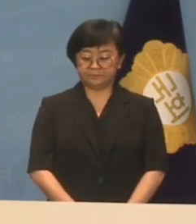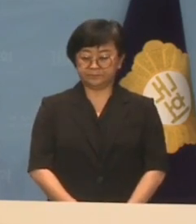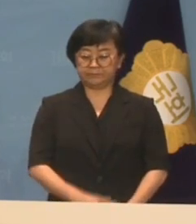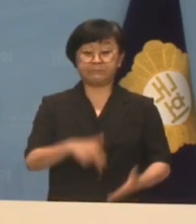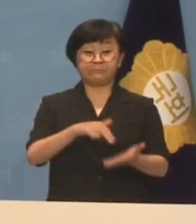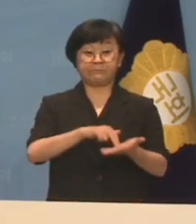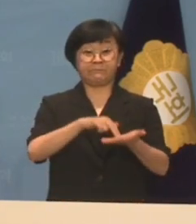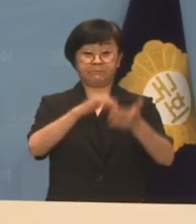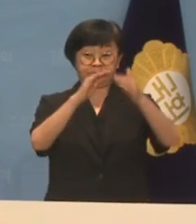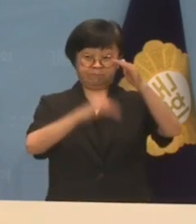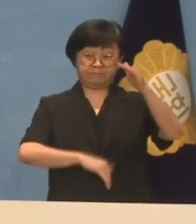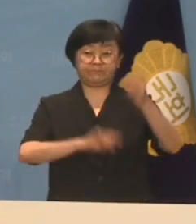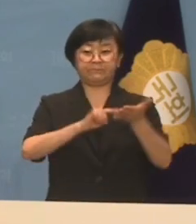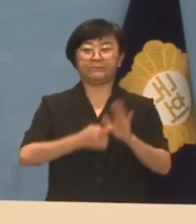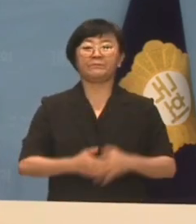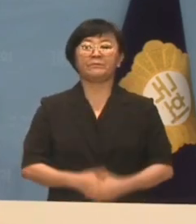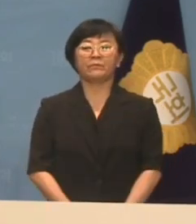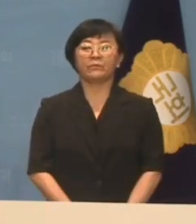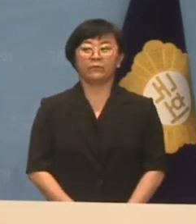입장문을 발표하도록 하겠습니다.